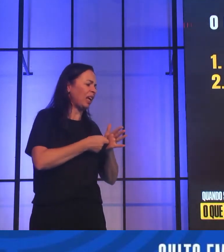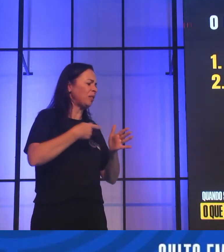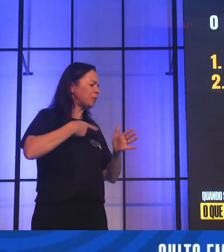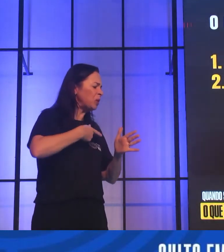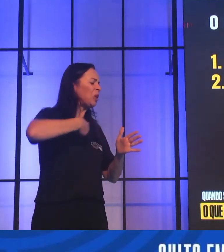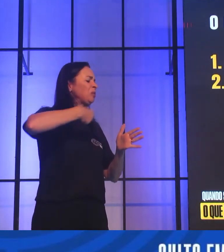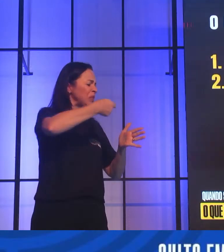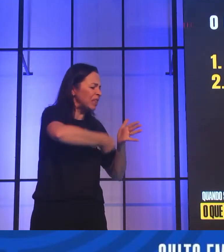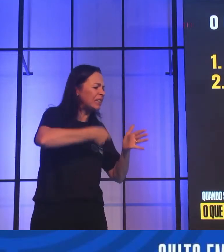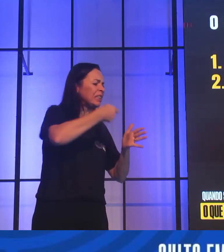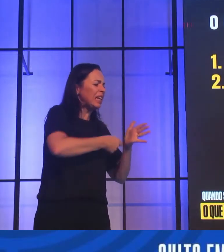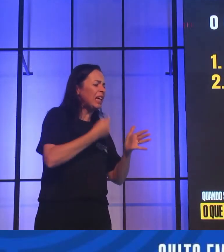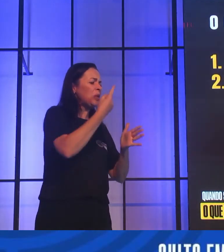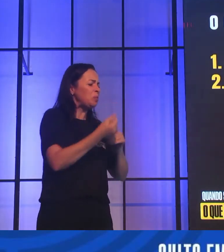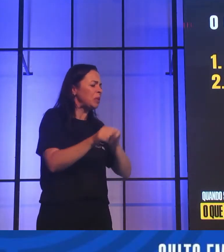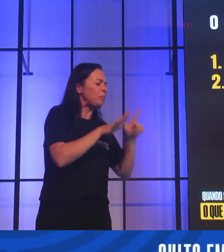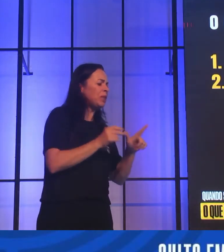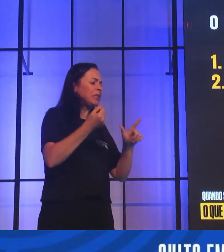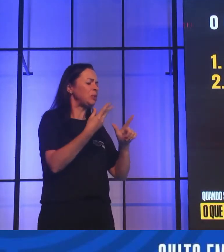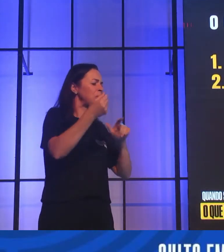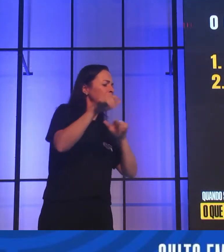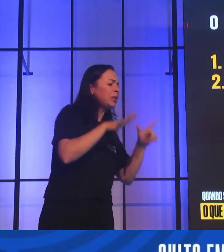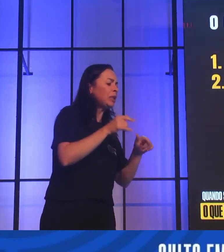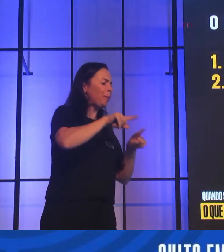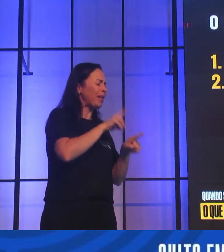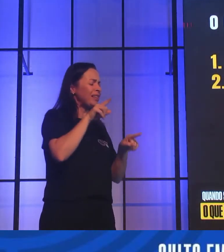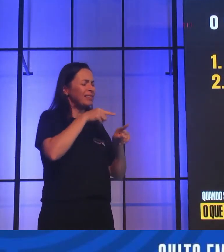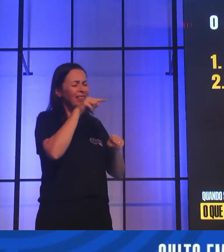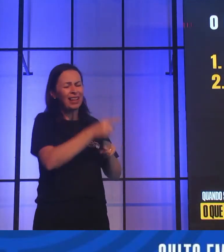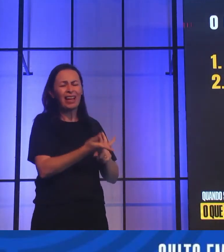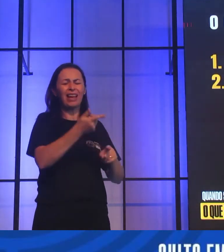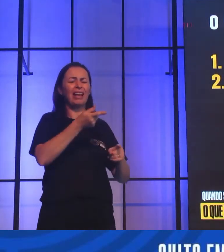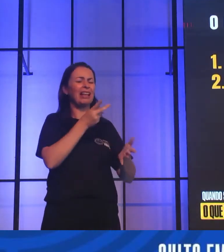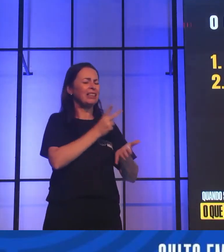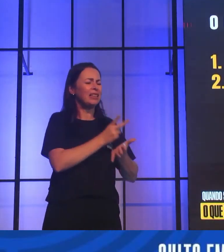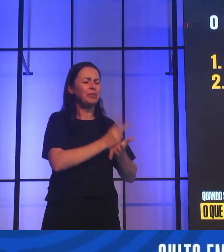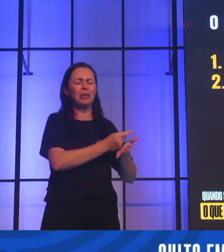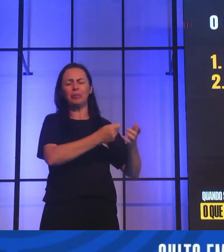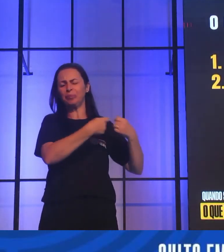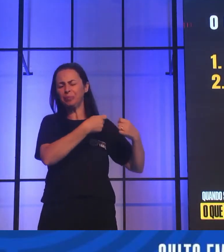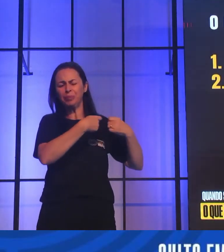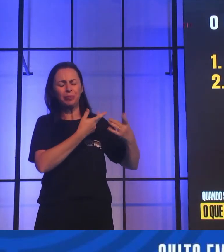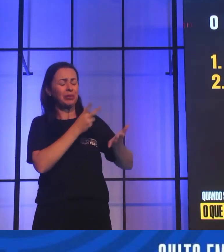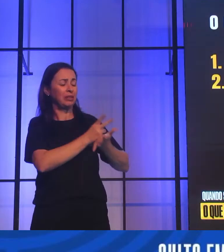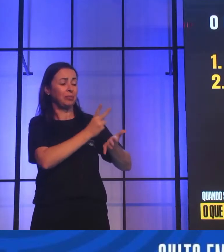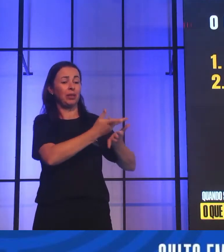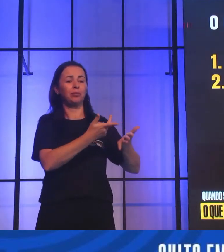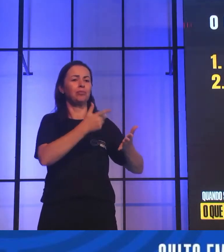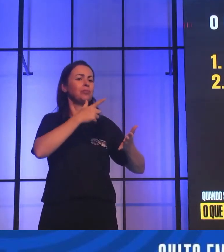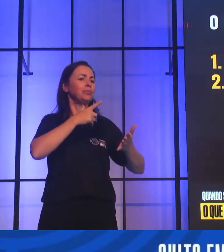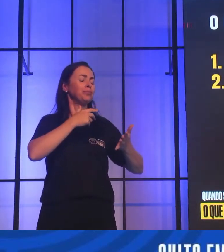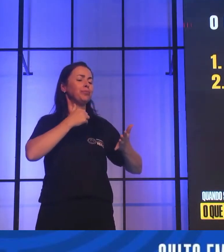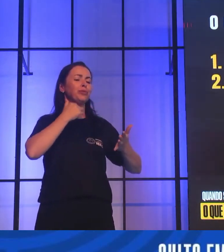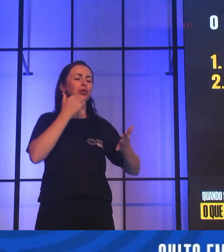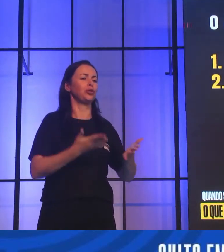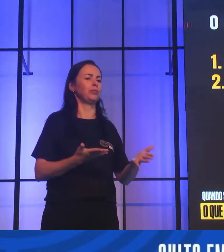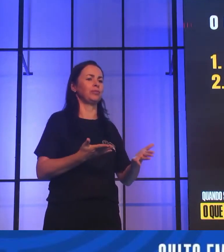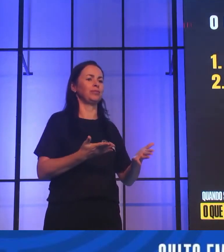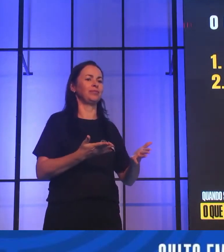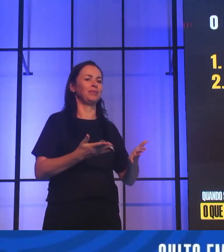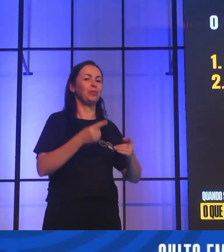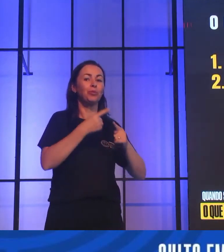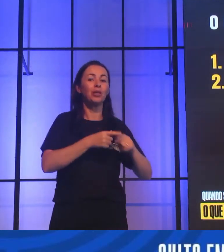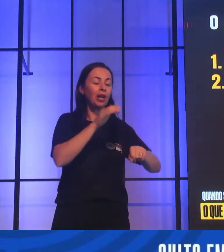2 semanas, mas ele ficou apurrinhando, ficou incomodando tudo, que eu não aguentei explodir. A culpa não é dele, não é